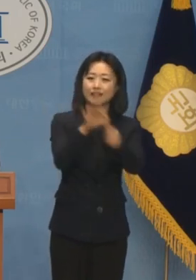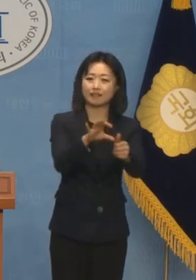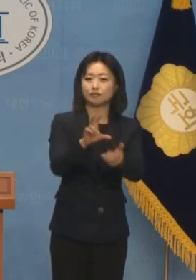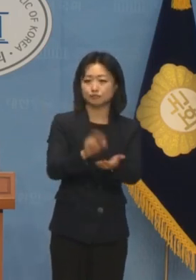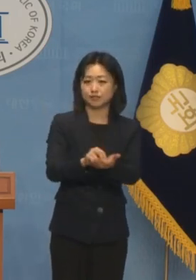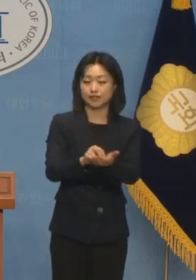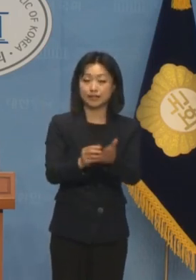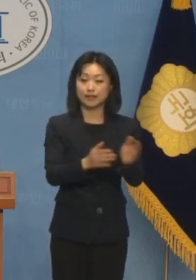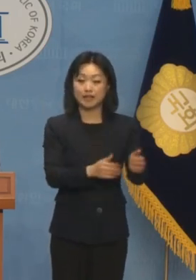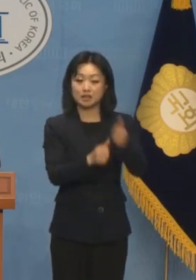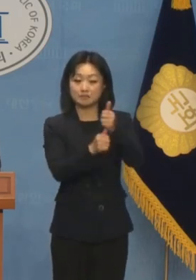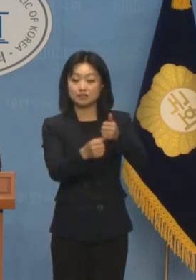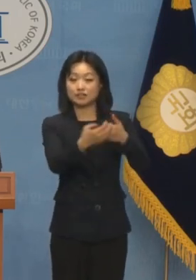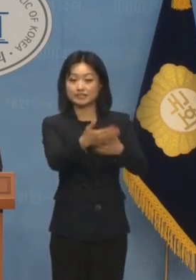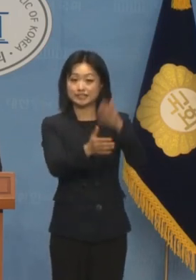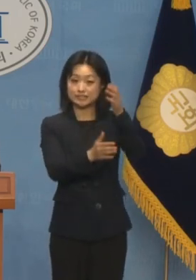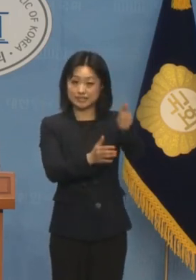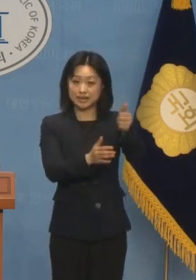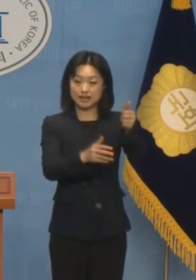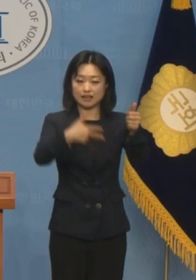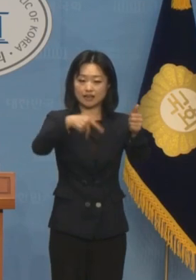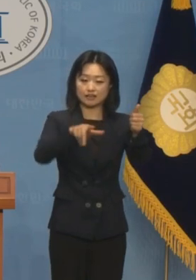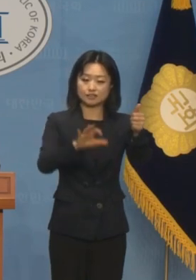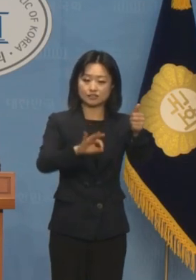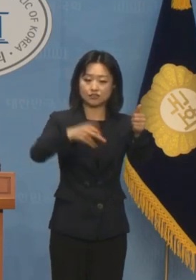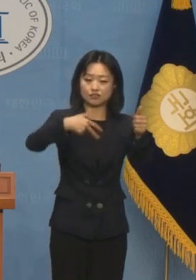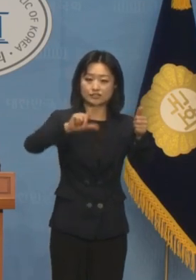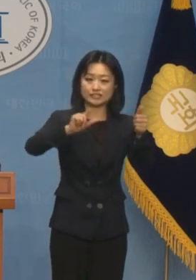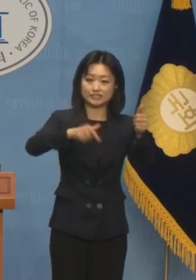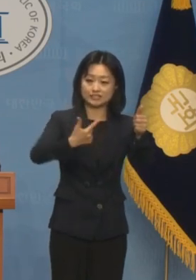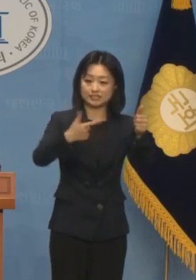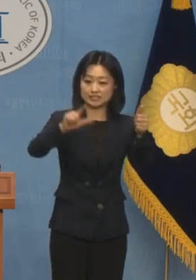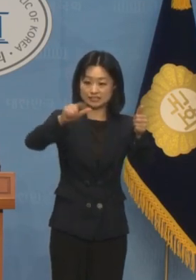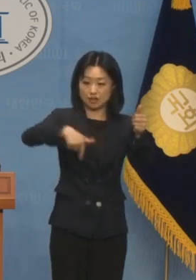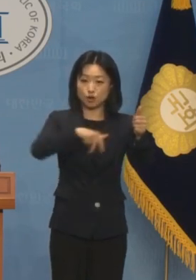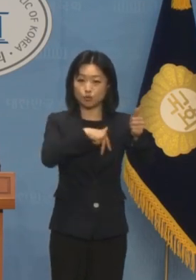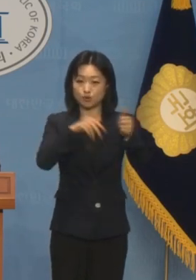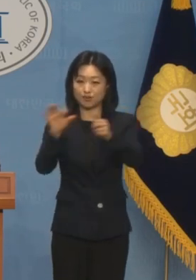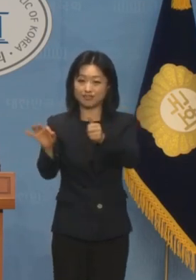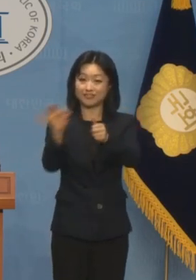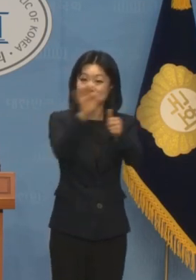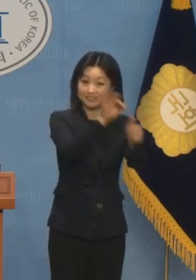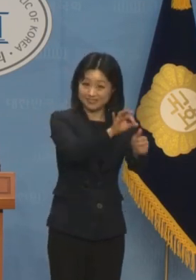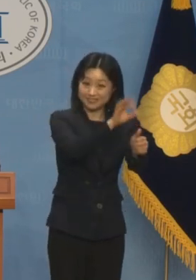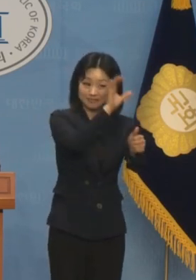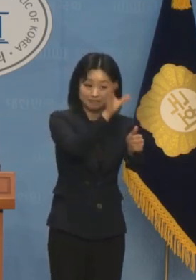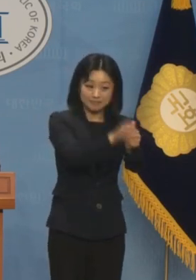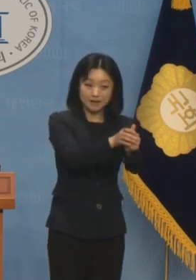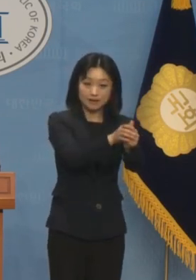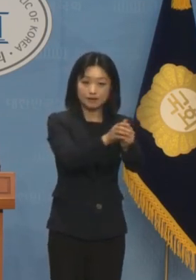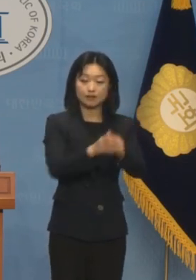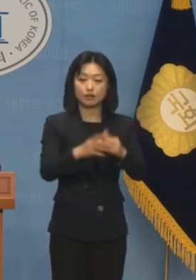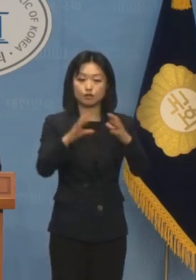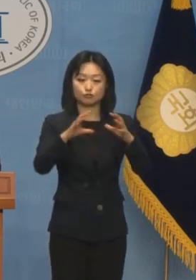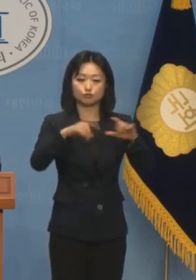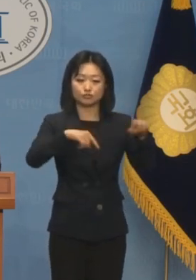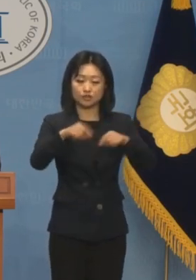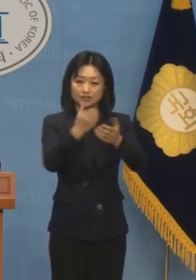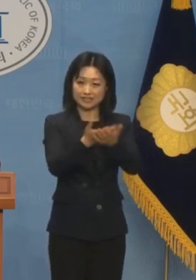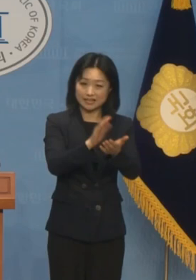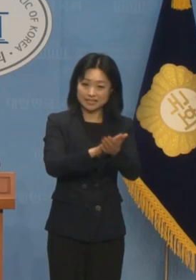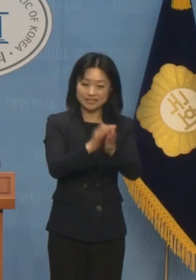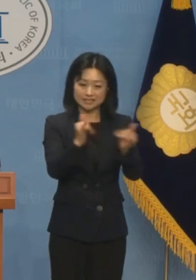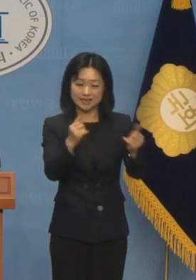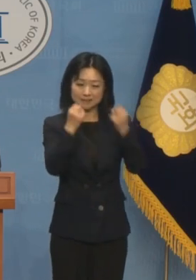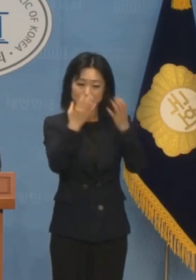대통령이 신임 비서실장으로 정진석 의원을 임명했습니다. 총선 참패 이후 국정 쇄신, 인적